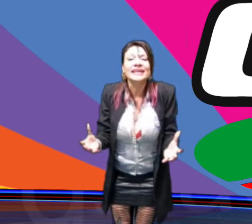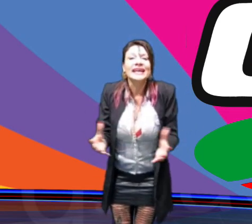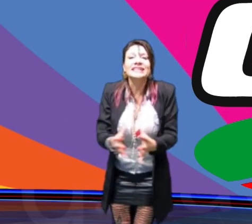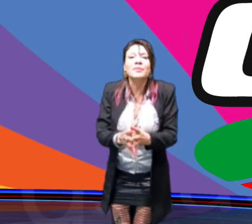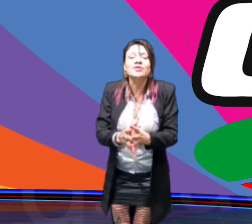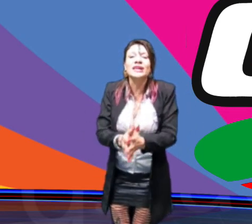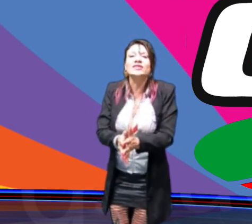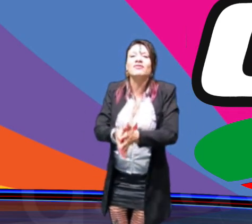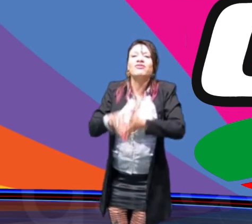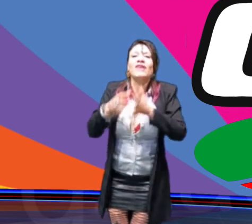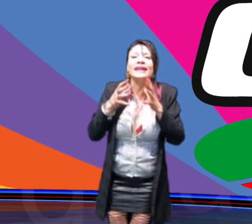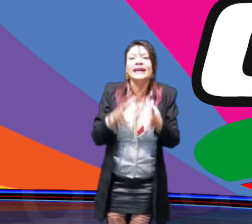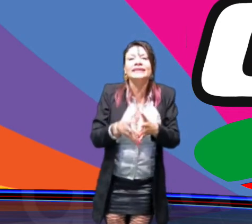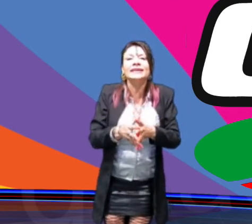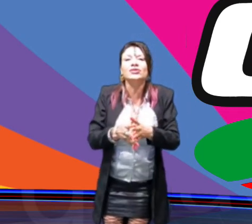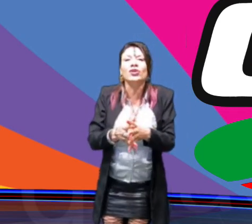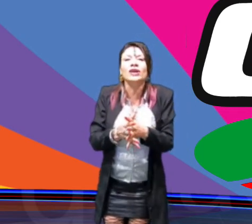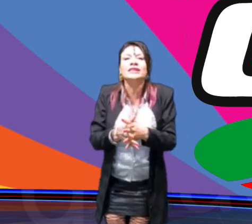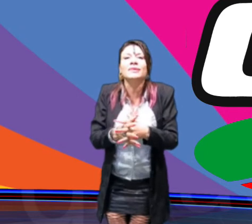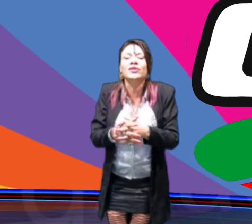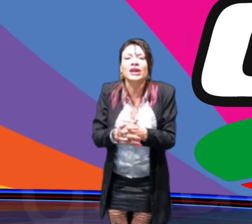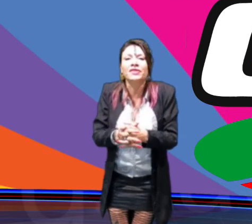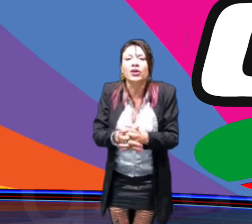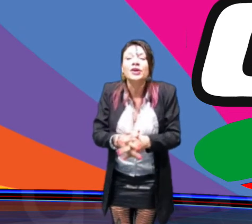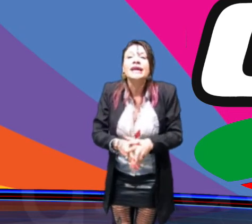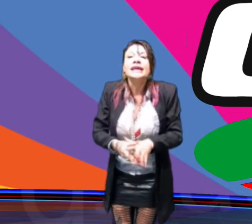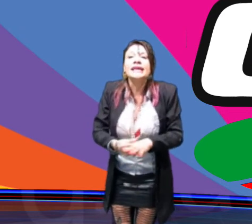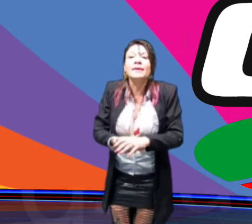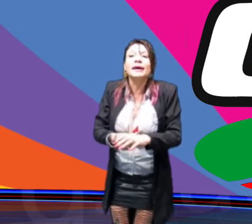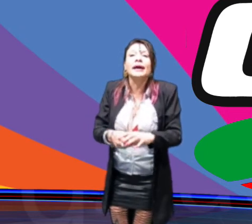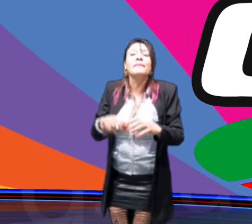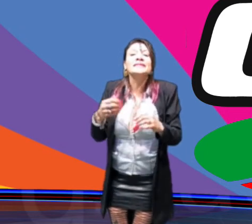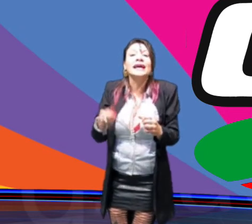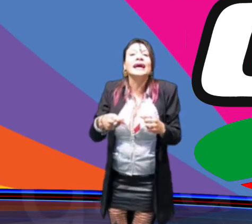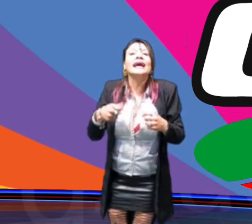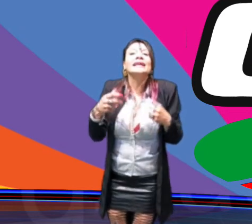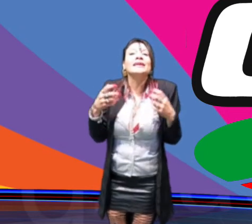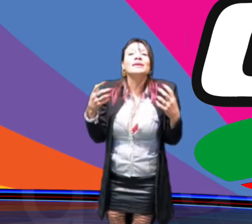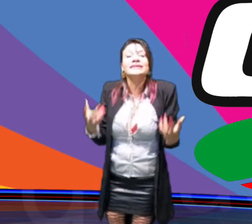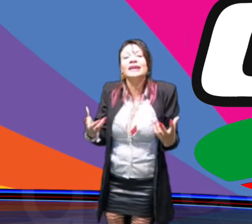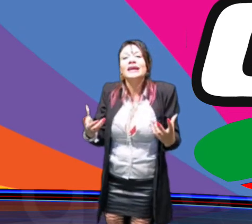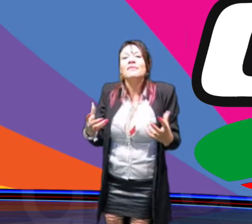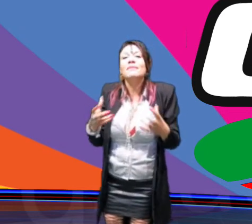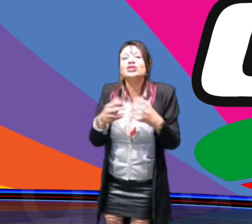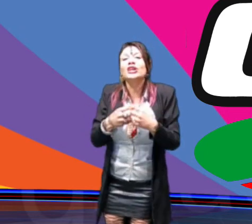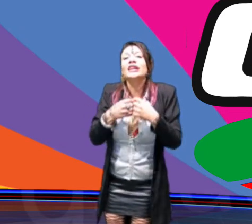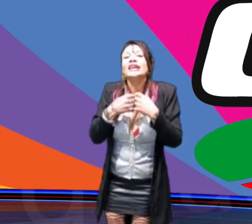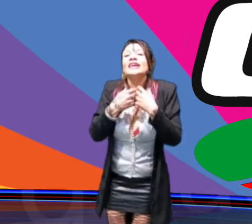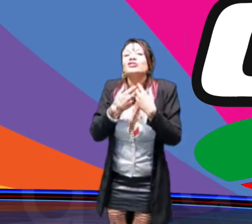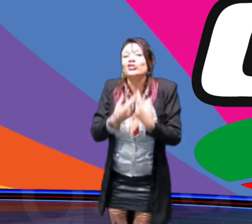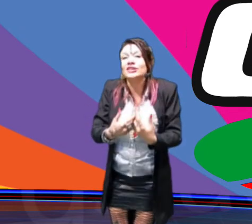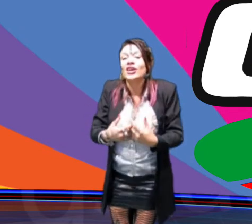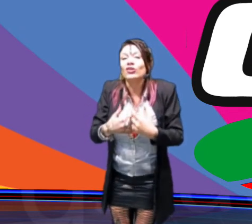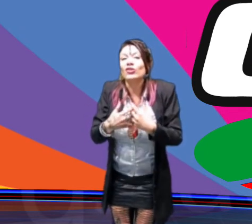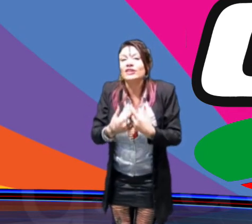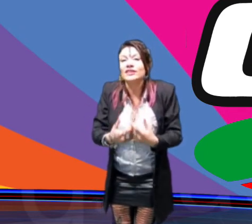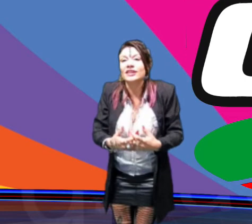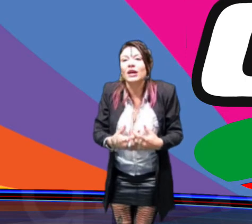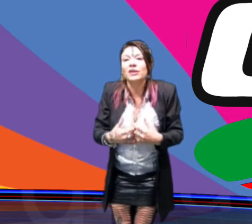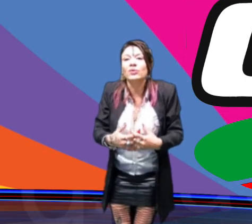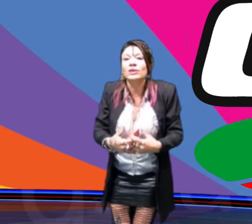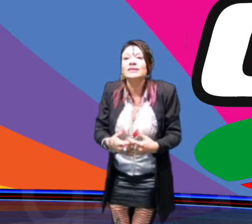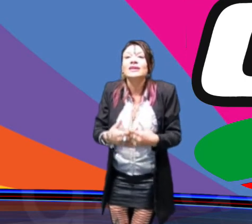esas personas que son fanáticas de todo lo que es cinematográfico, y va a empezar a establecer mayores relaciones con lo que serían